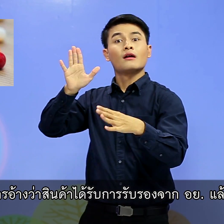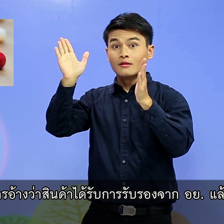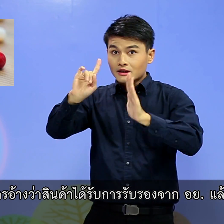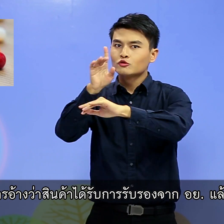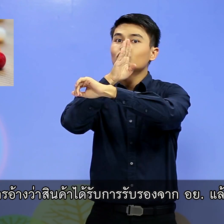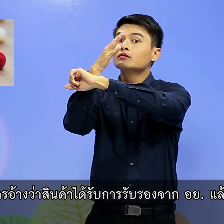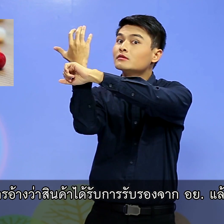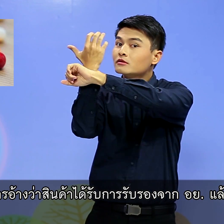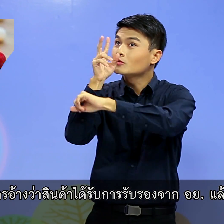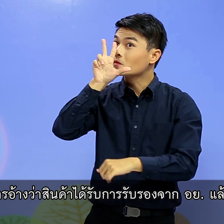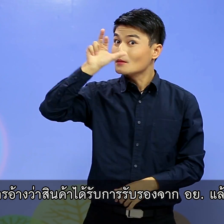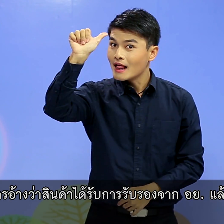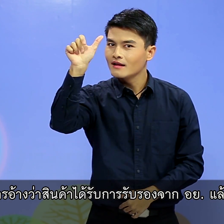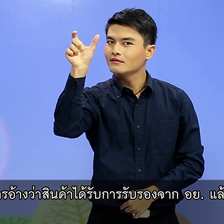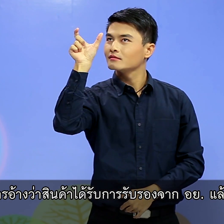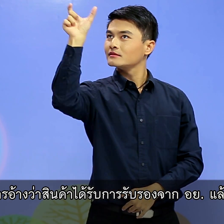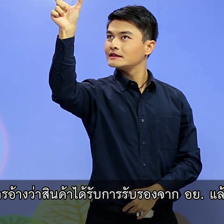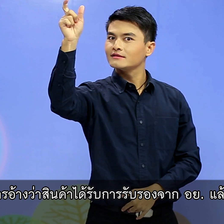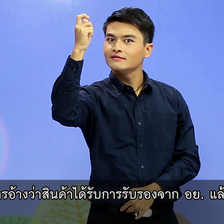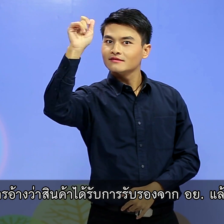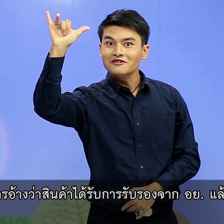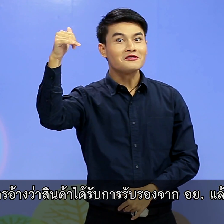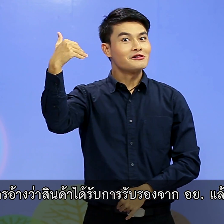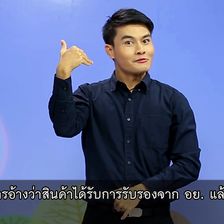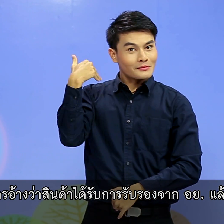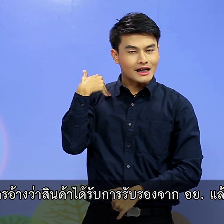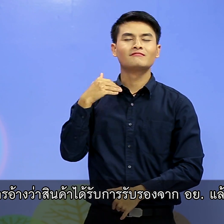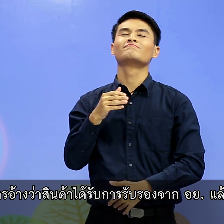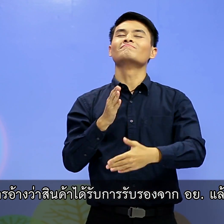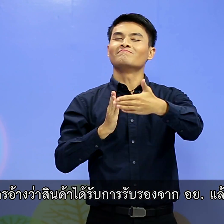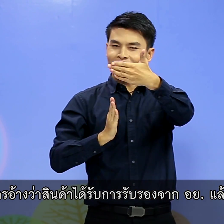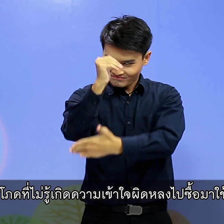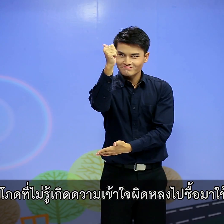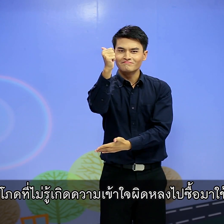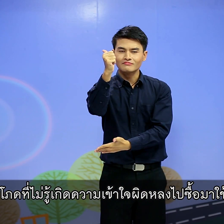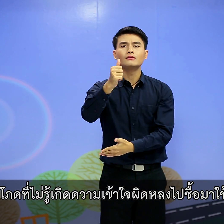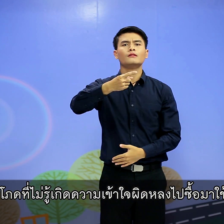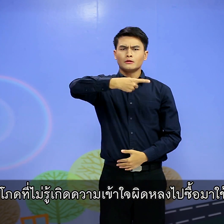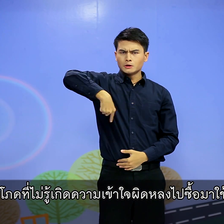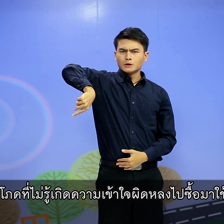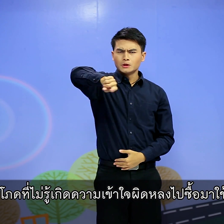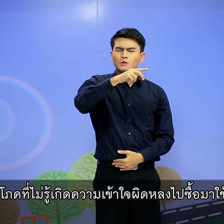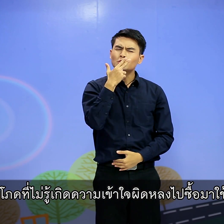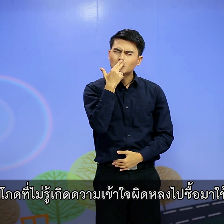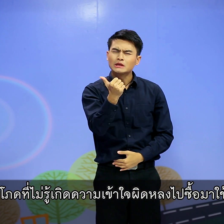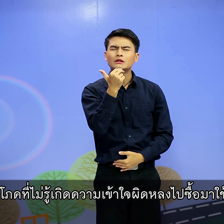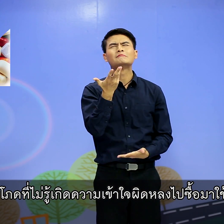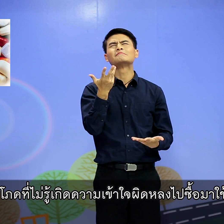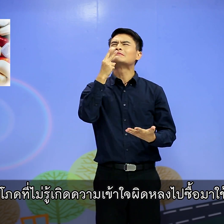ครวมถึงมีการอ้างว่าสินค้าได้รับการรับรองจากอย.แล้วทำให้ผู้บริโภคที่ไม่รู้เกิด